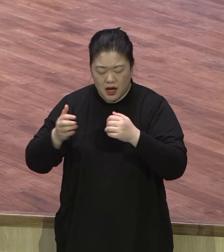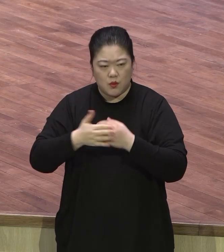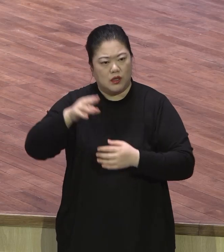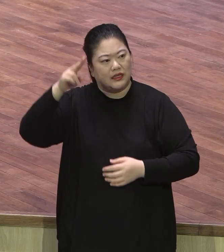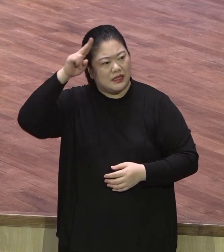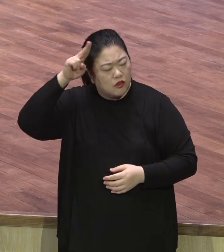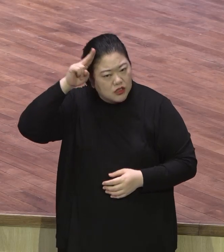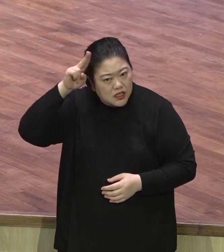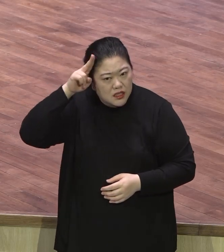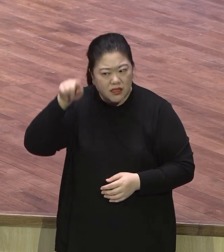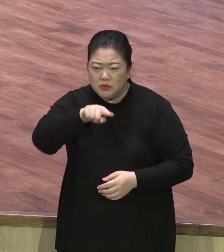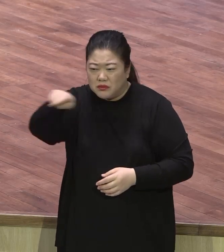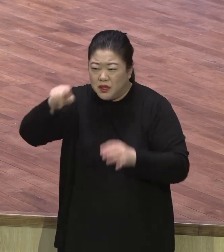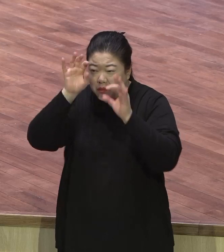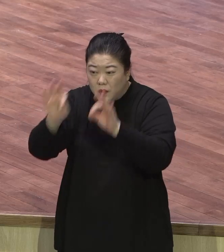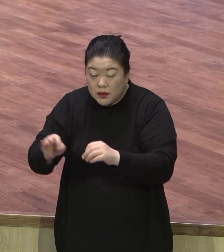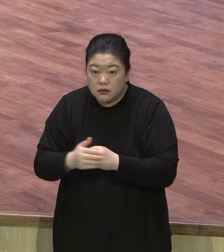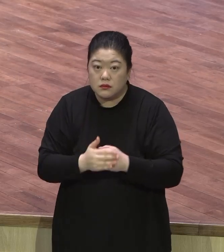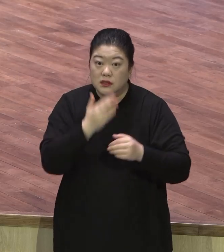완전히 미운 오리 새끼